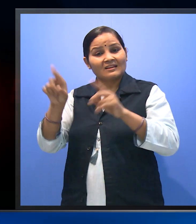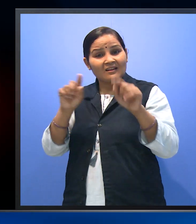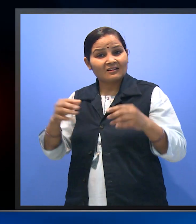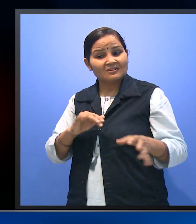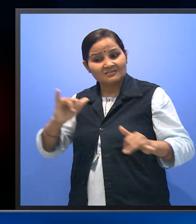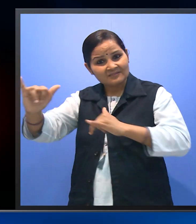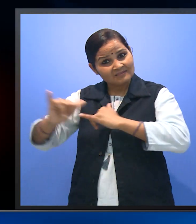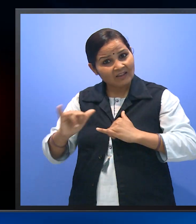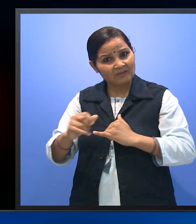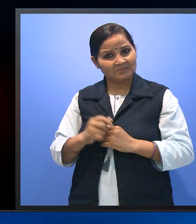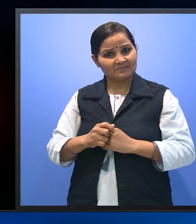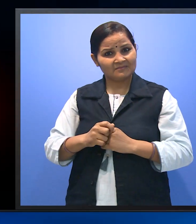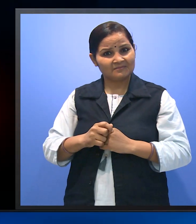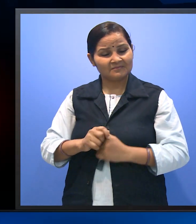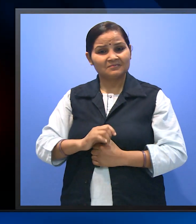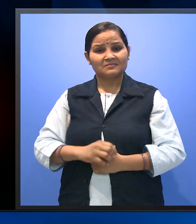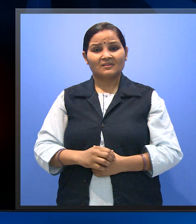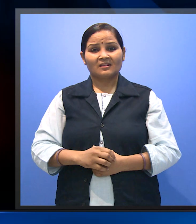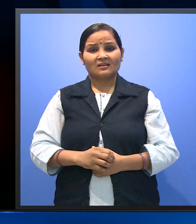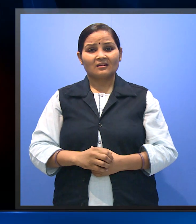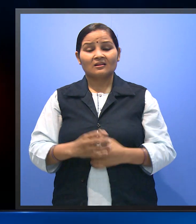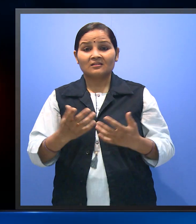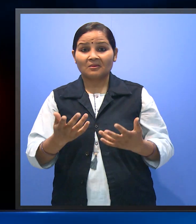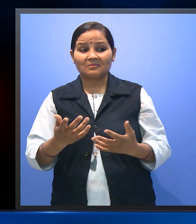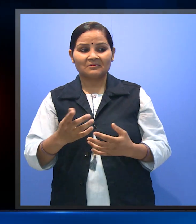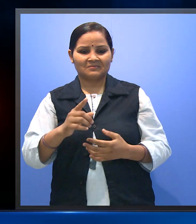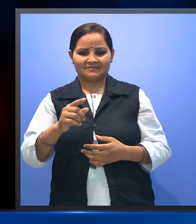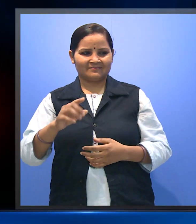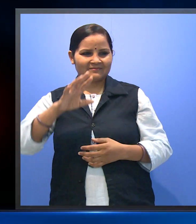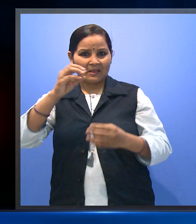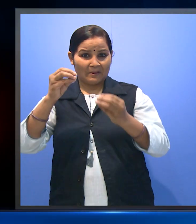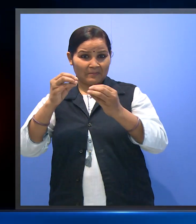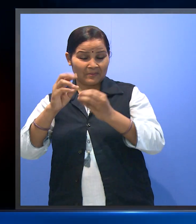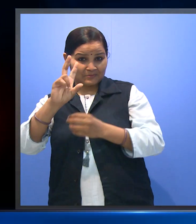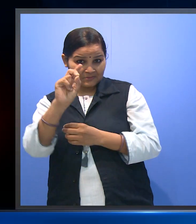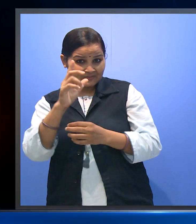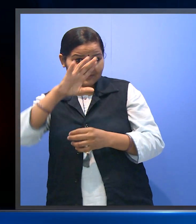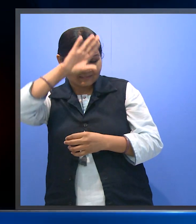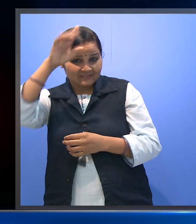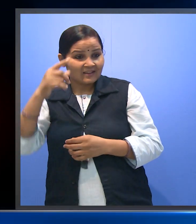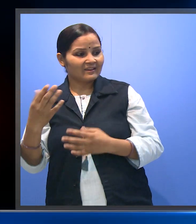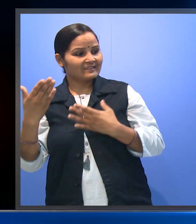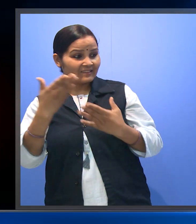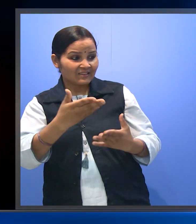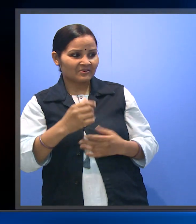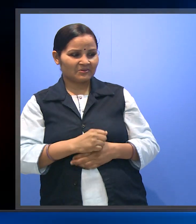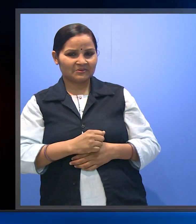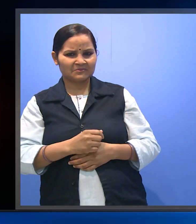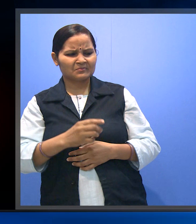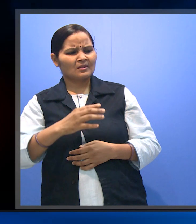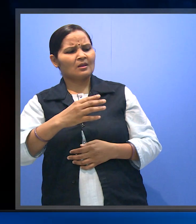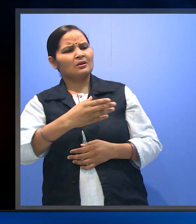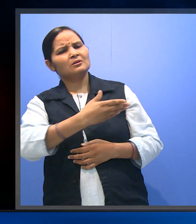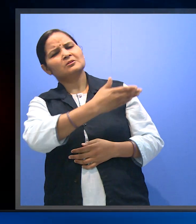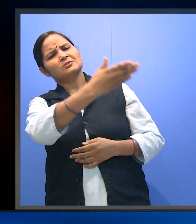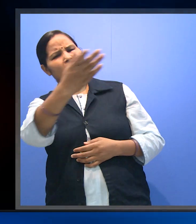हूं, जैसे को तैसा। तब राजा ब्रह्मदत्त ने कहा कि देखो अच्छे से अच्छा